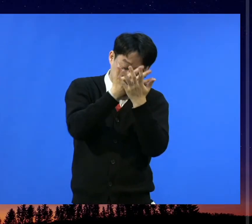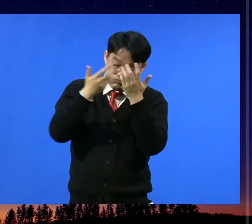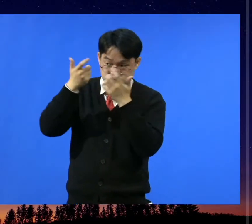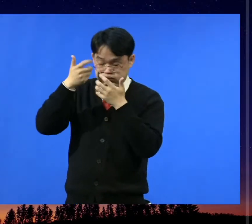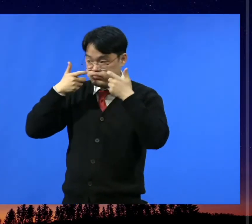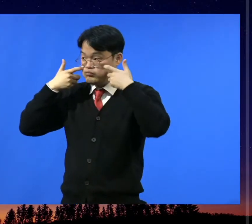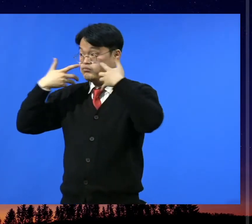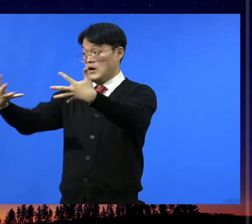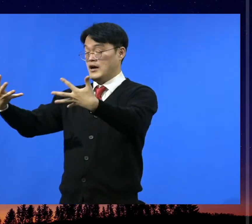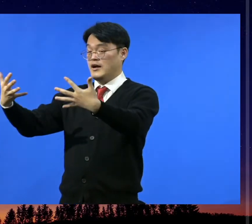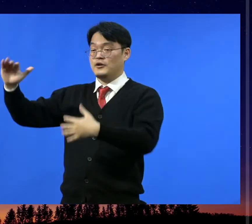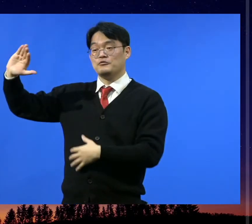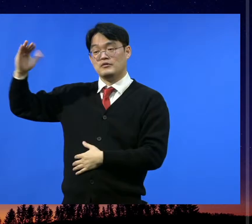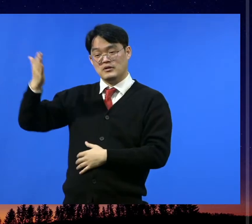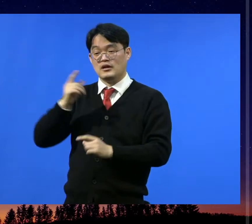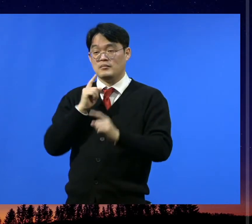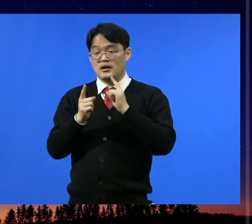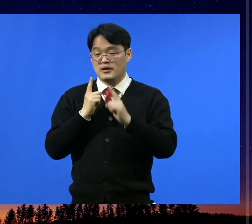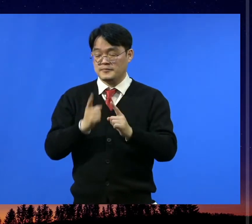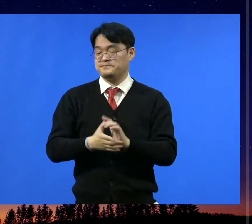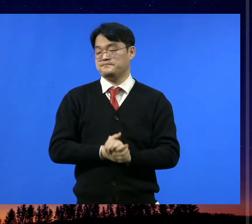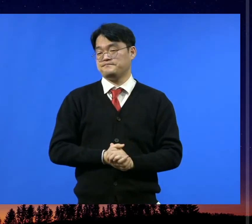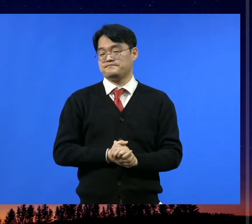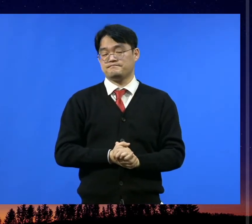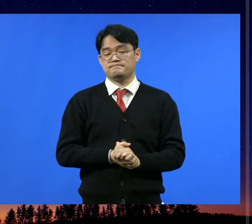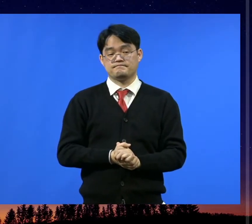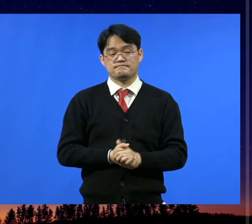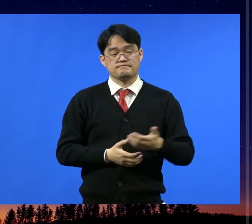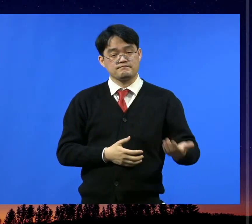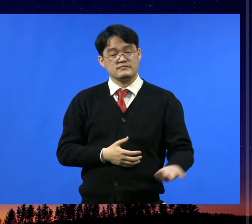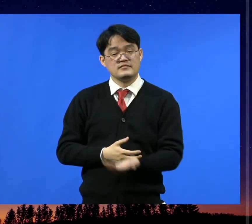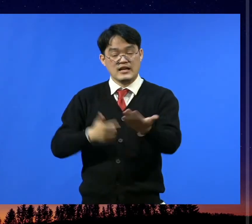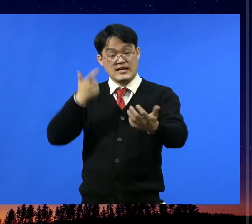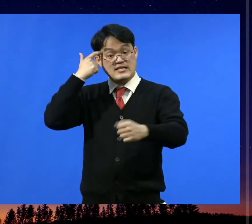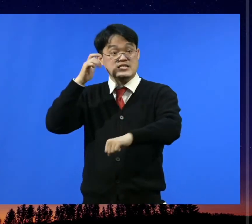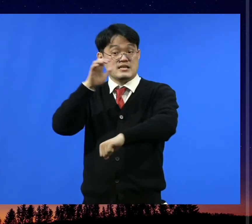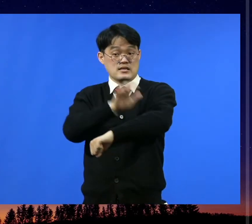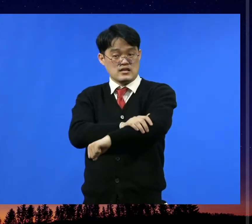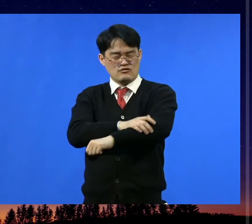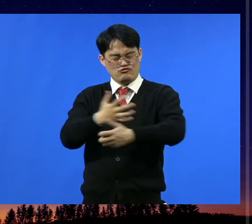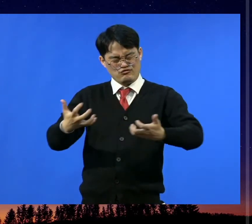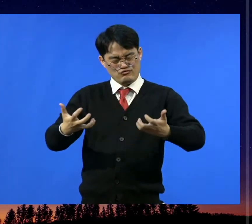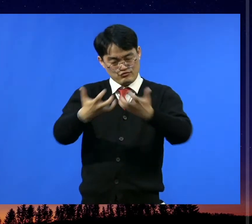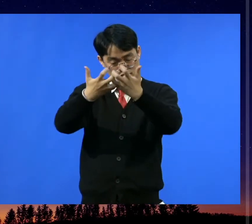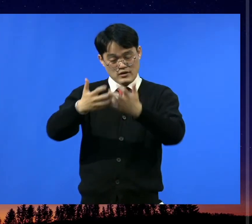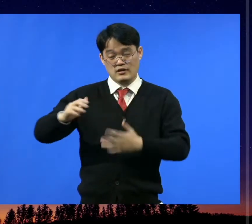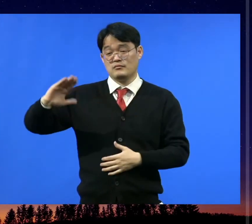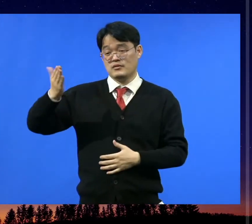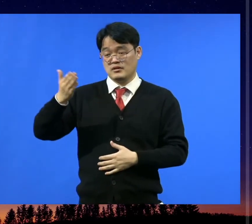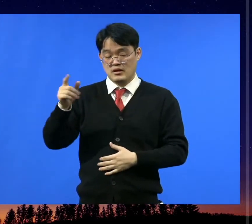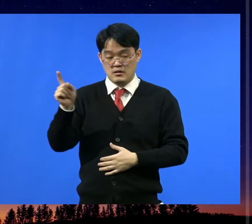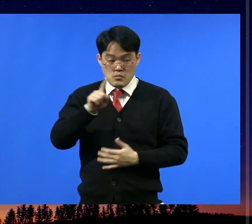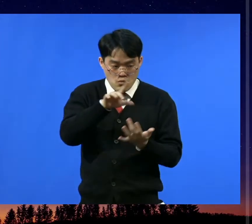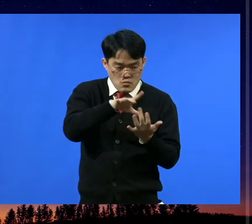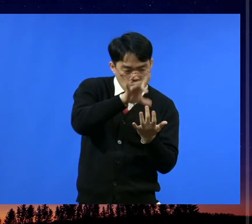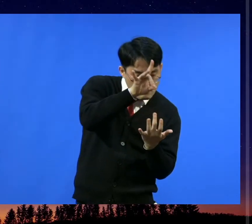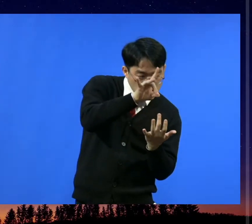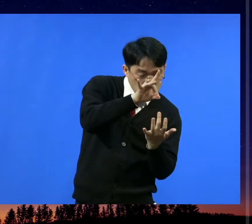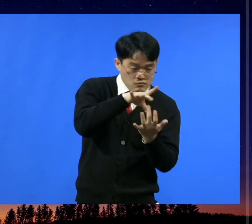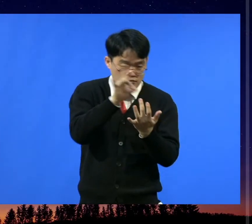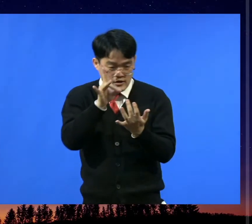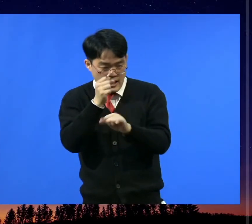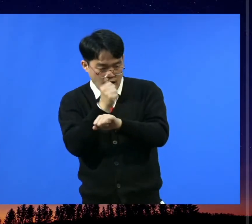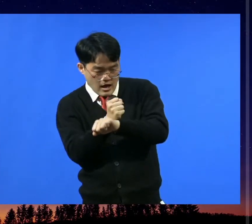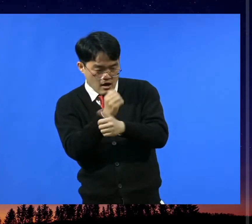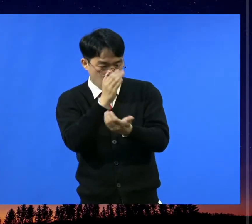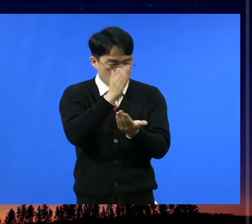사려 분별이 분명해진다 이런 말이 있잖아요. 여러분, 지혜가 넘치는 것이죠. 무엇을 선택하고 무엇을 선택하지 말아야 될 것인가, 이런